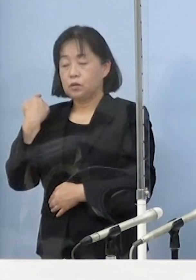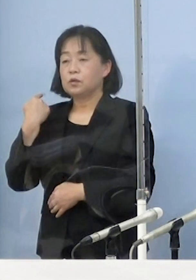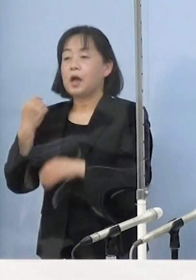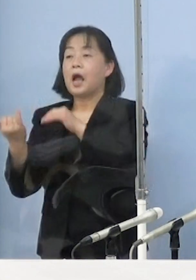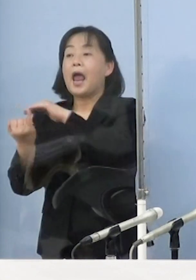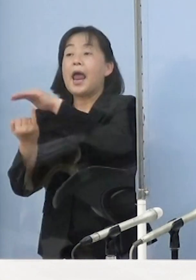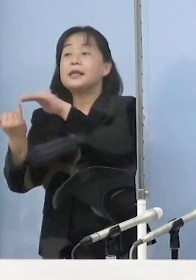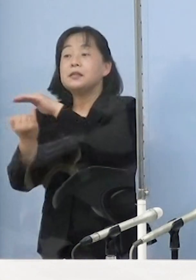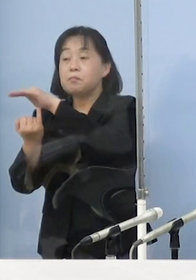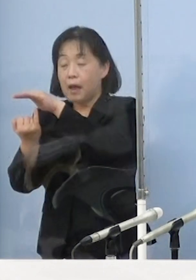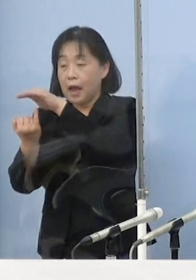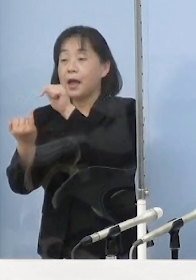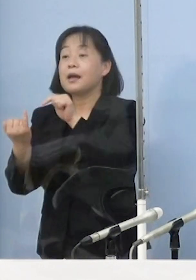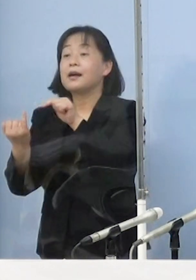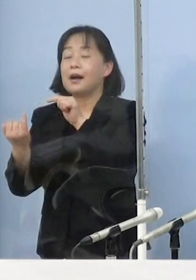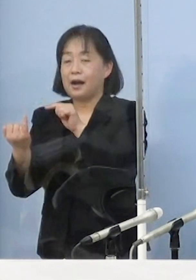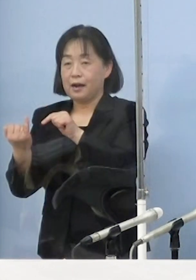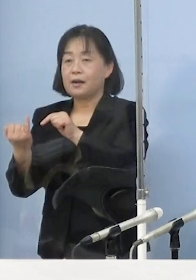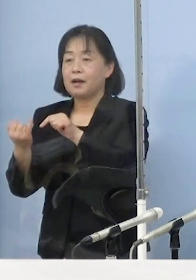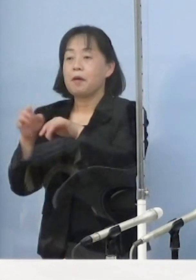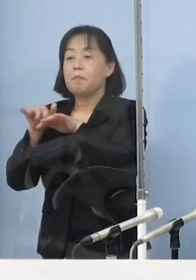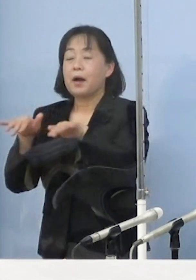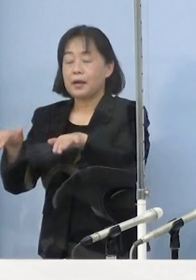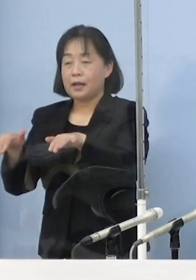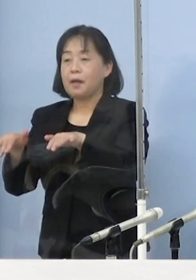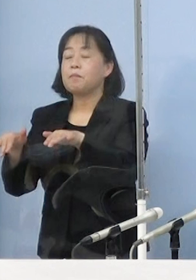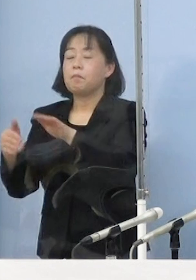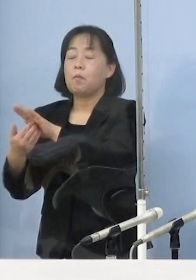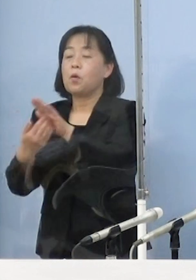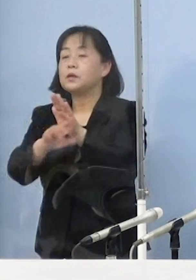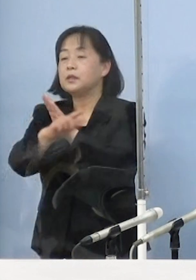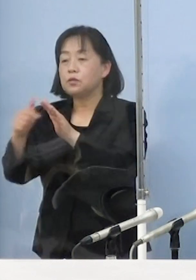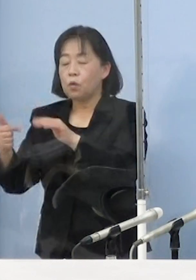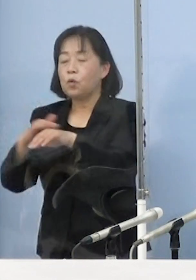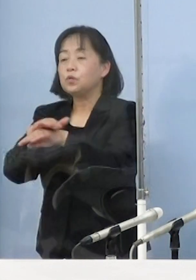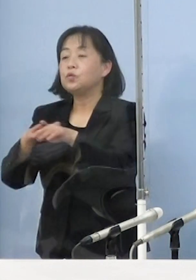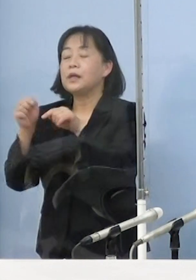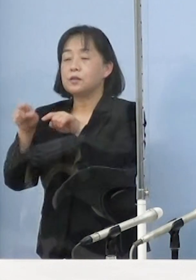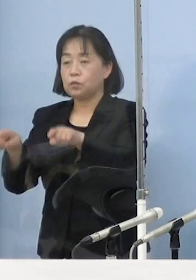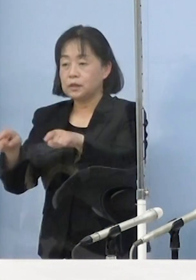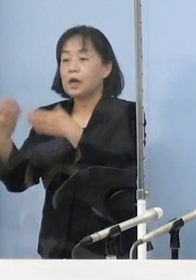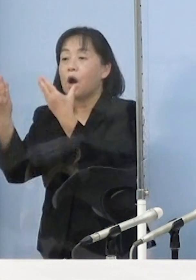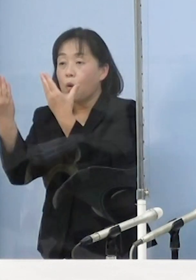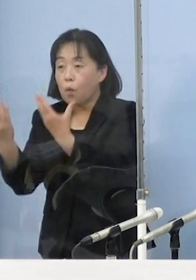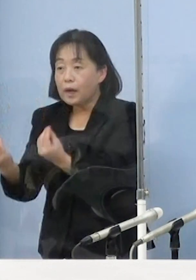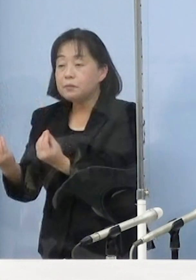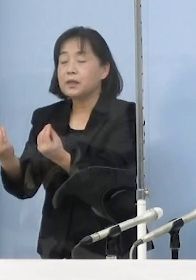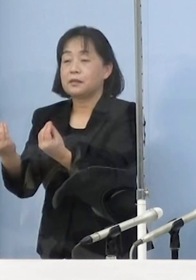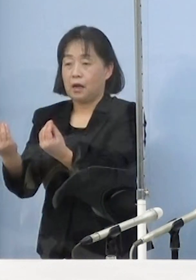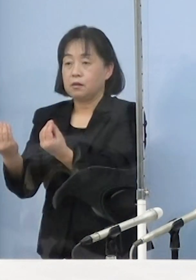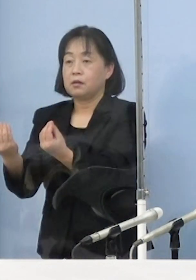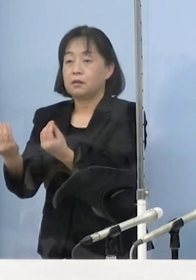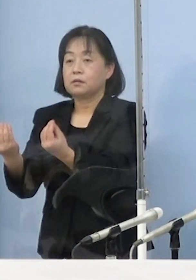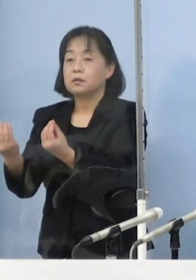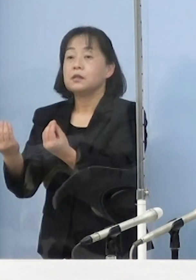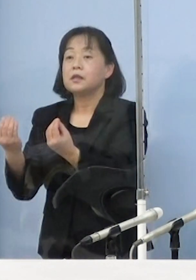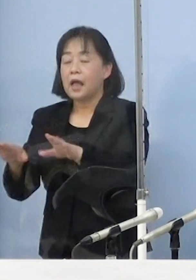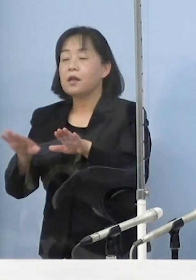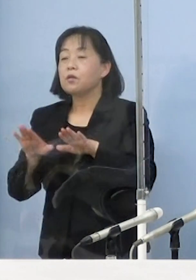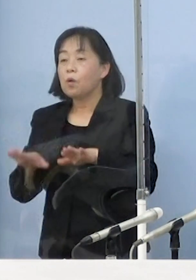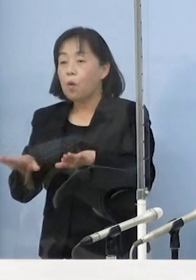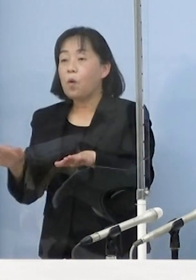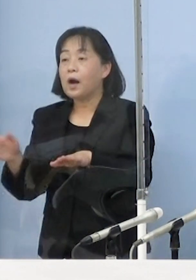媛県がまん延防止等重点措置、こちらが終了となりました。そして新たに本